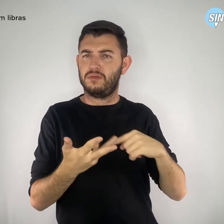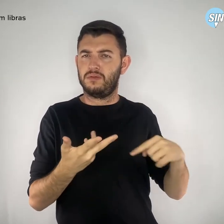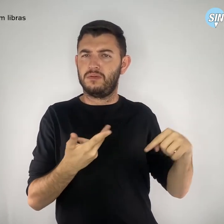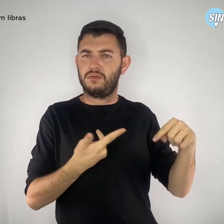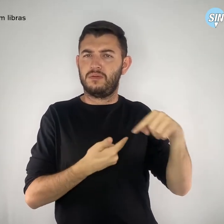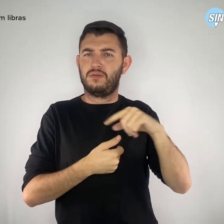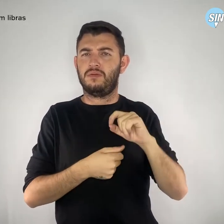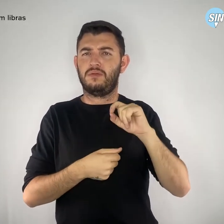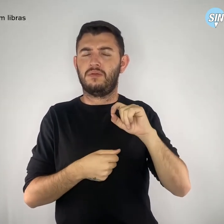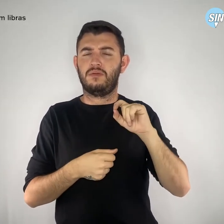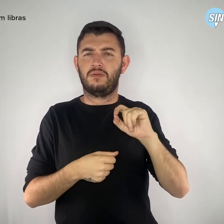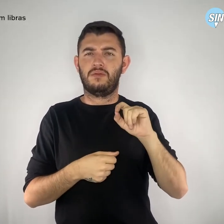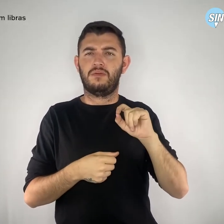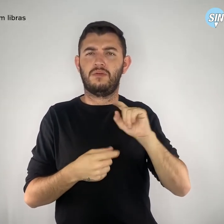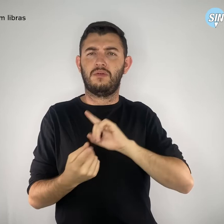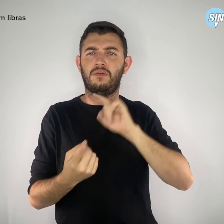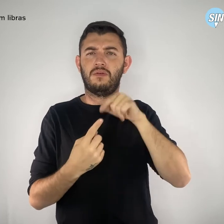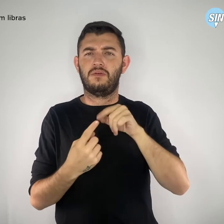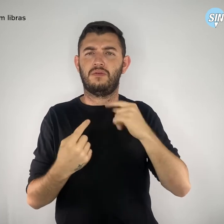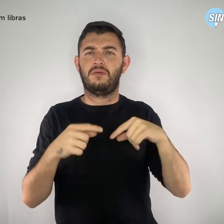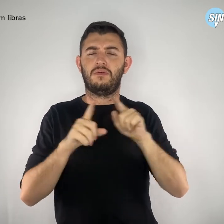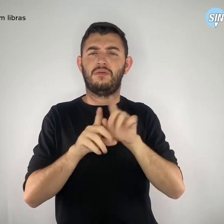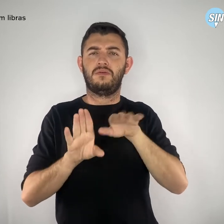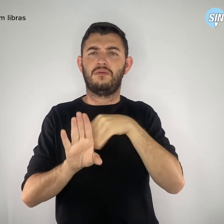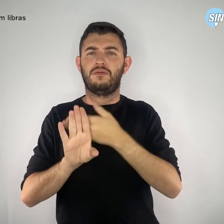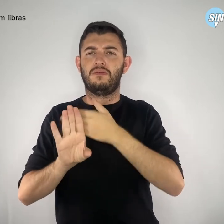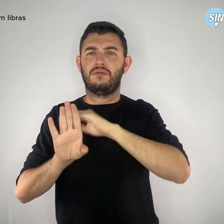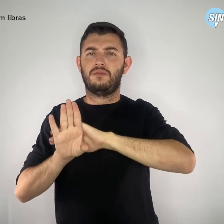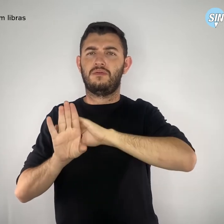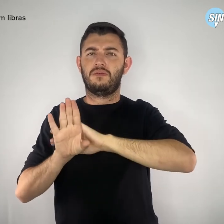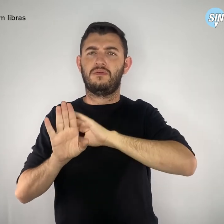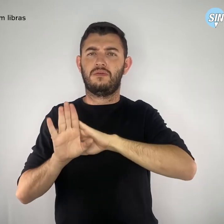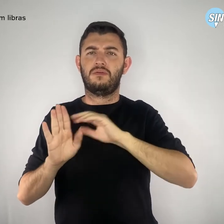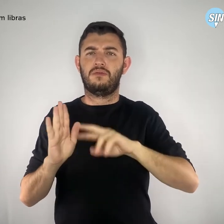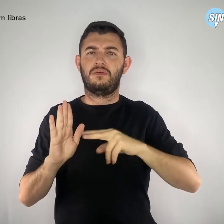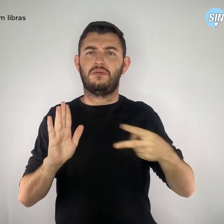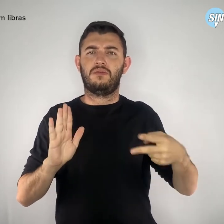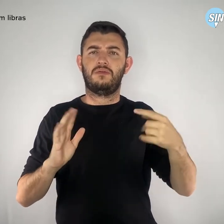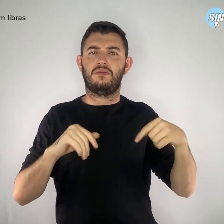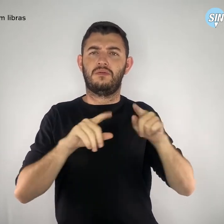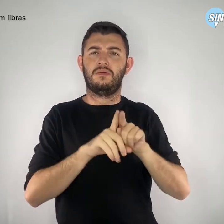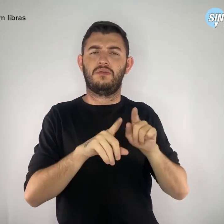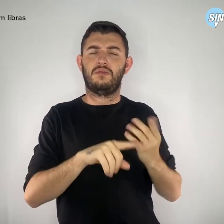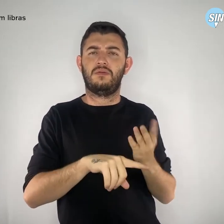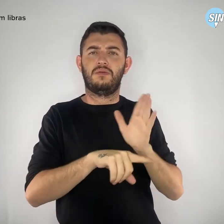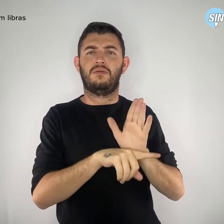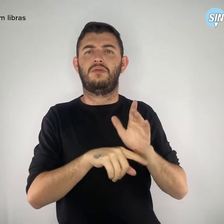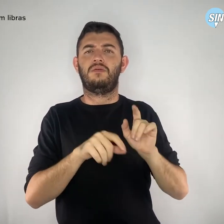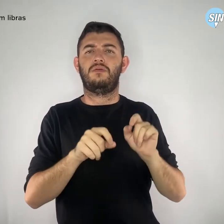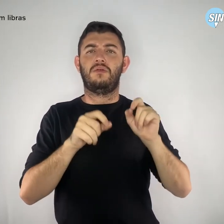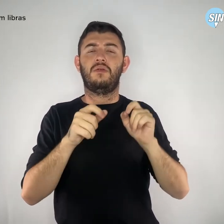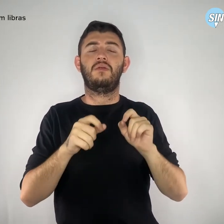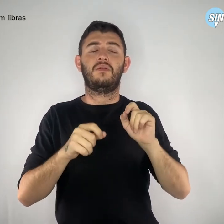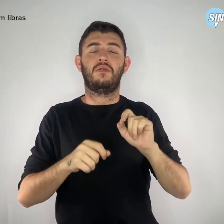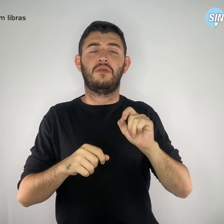reflexos objetivos e subjetivos, indo do aumento da autoestima dessas